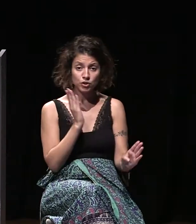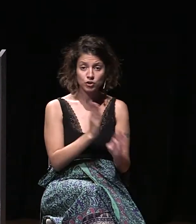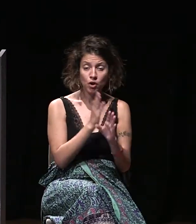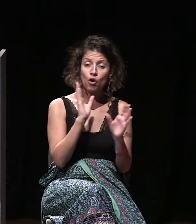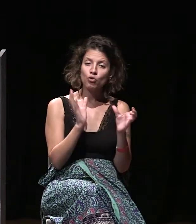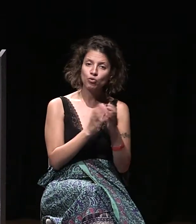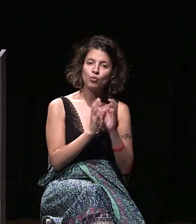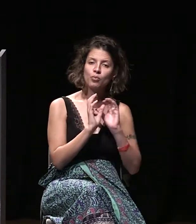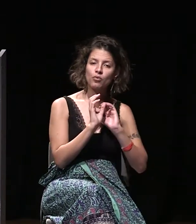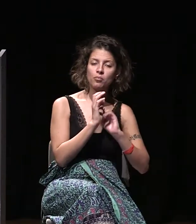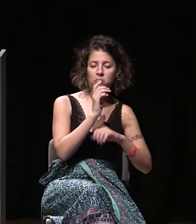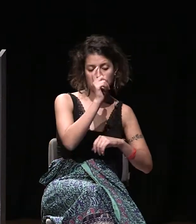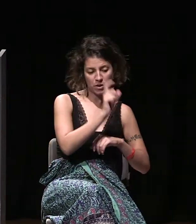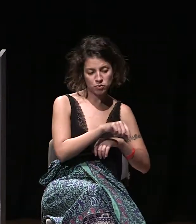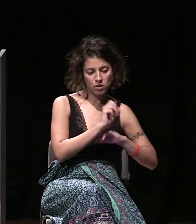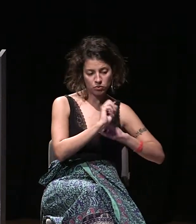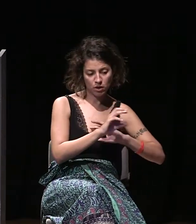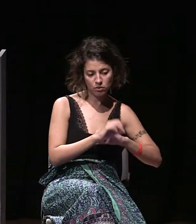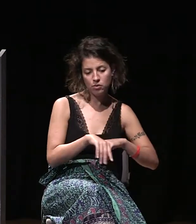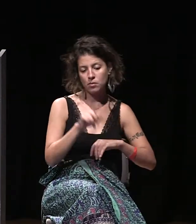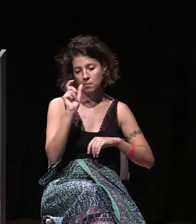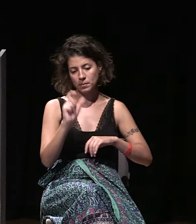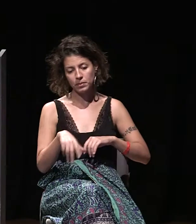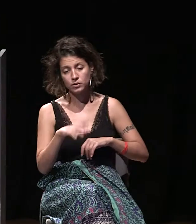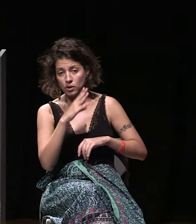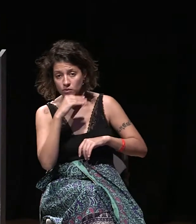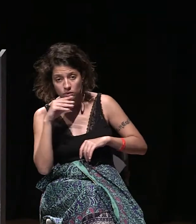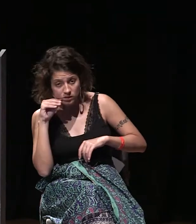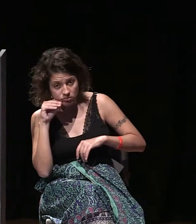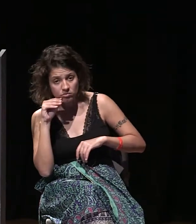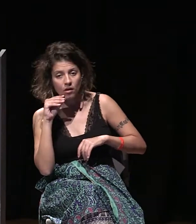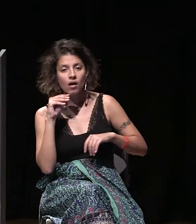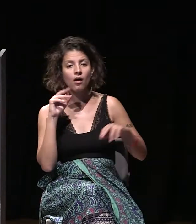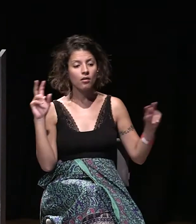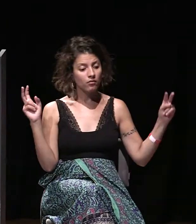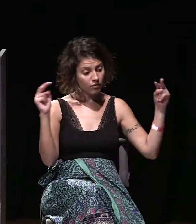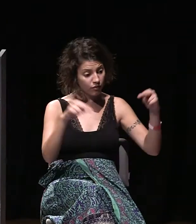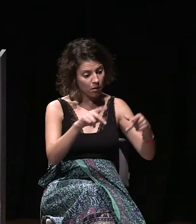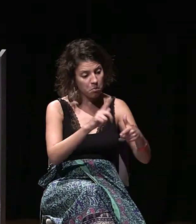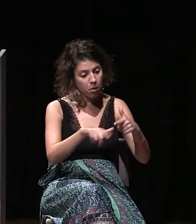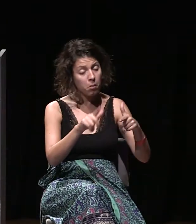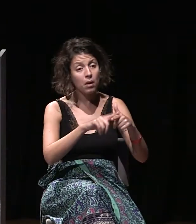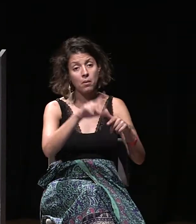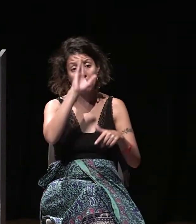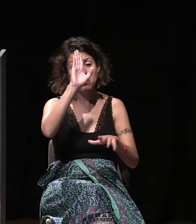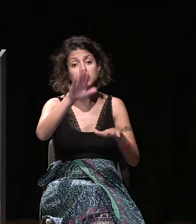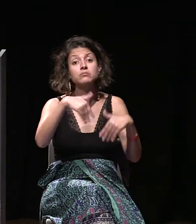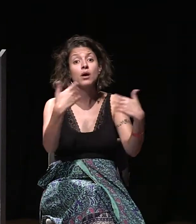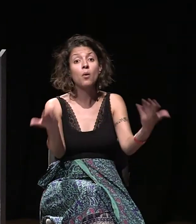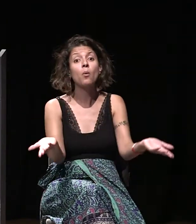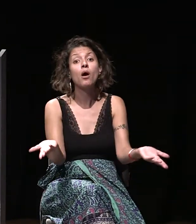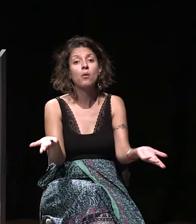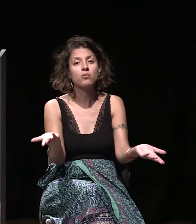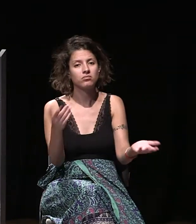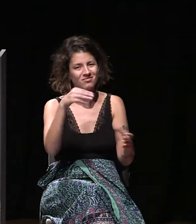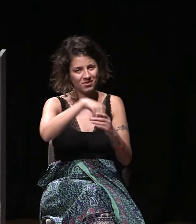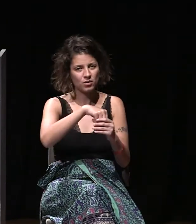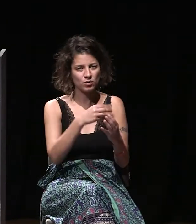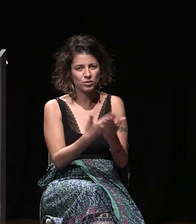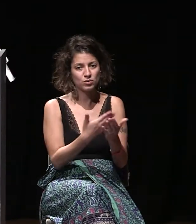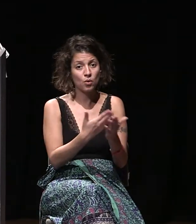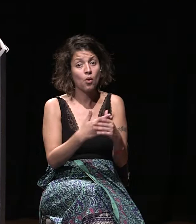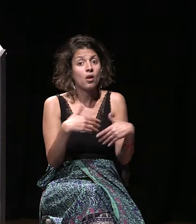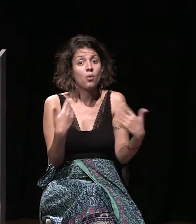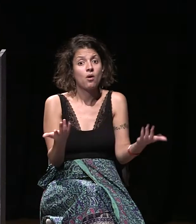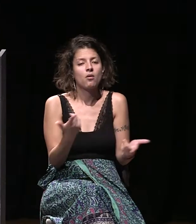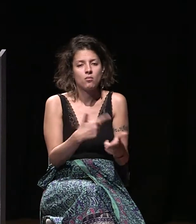grupos de trabalho que vão dizer quais são os principais problemas hoje na escola, atualmente na escola. Tá,